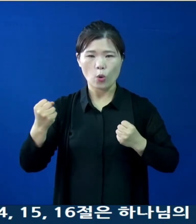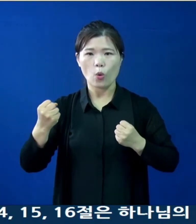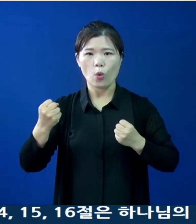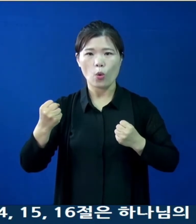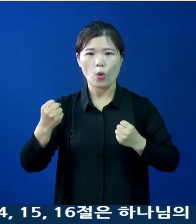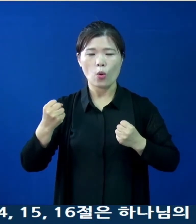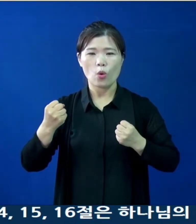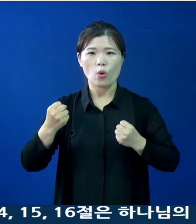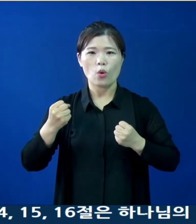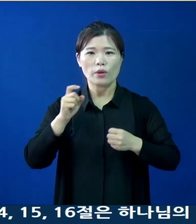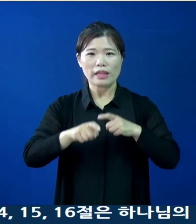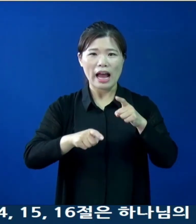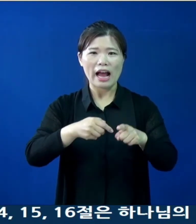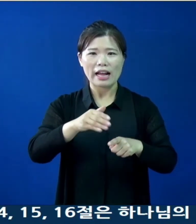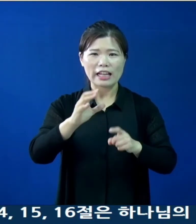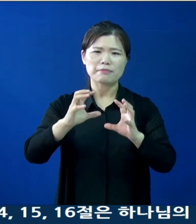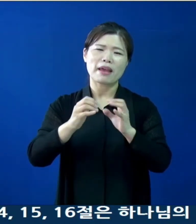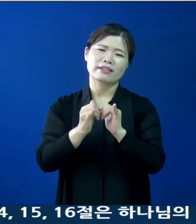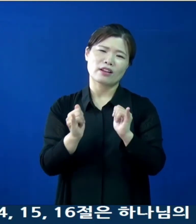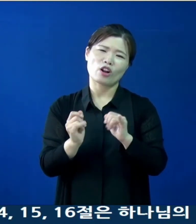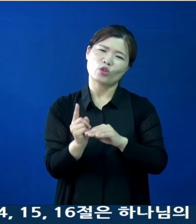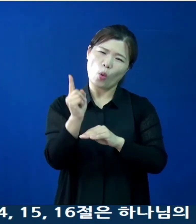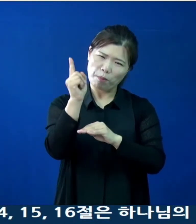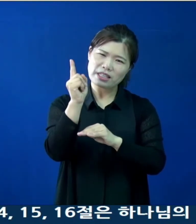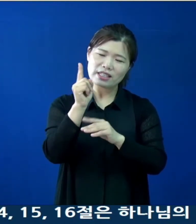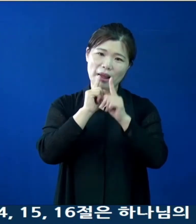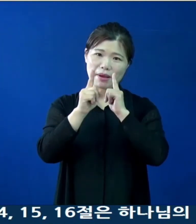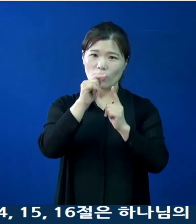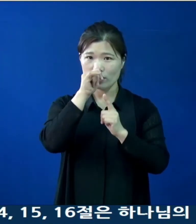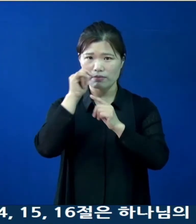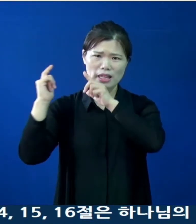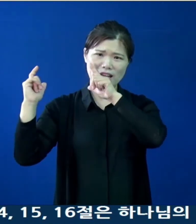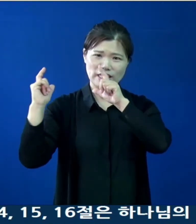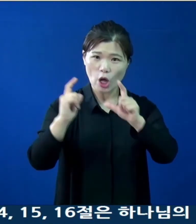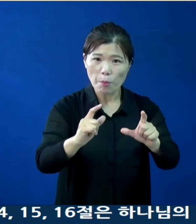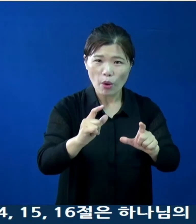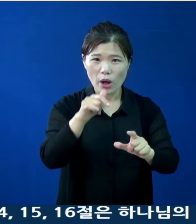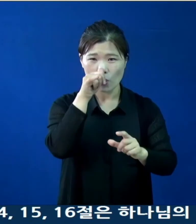높이리라 라고 선포해 주시는 것이죠.